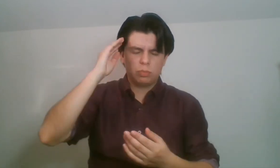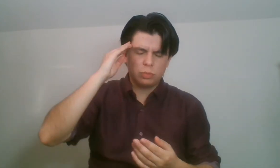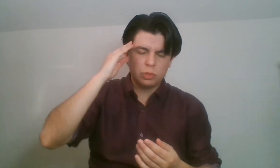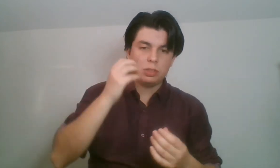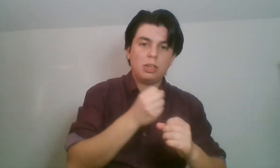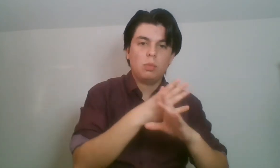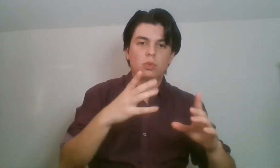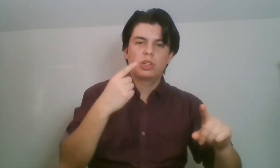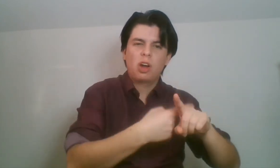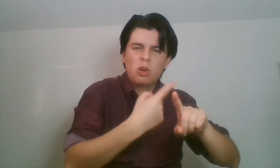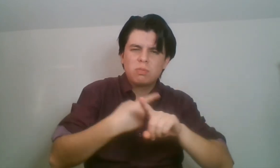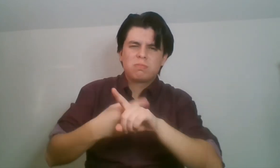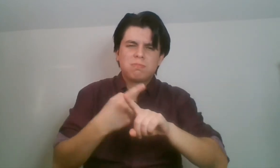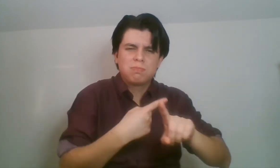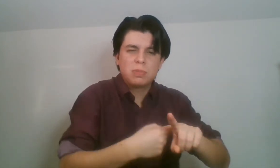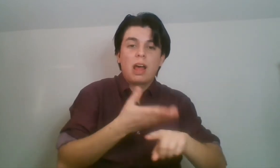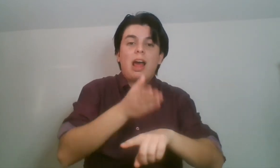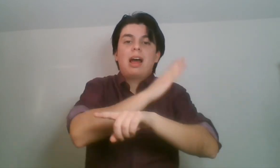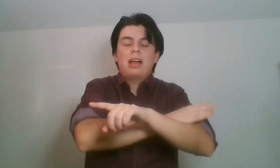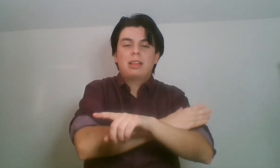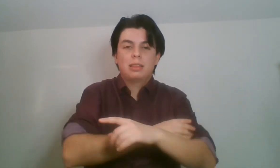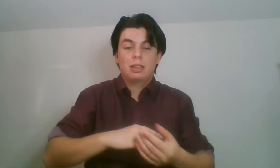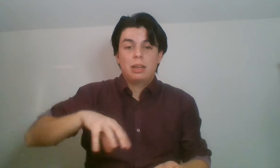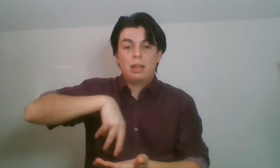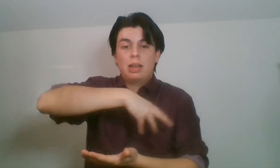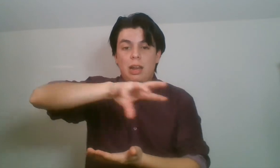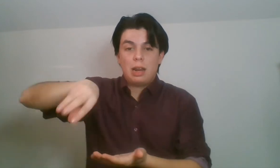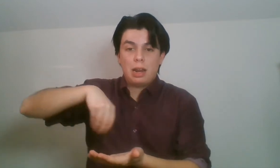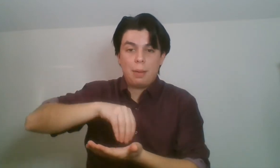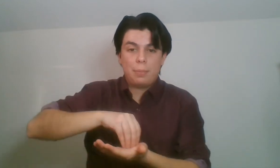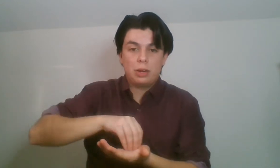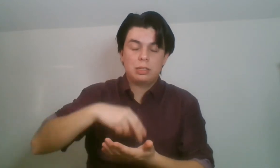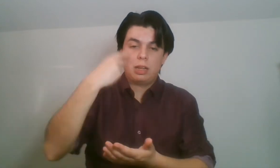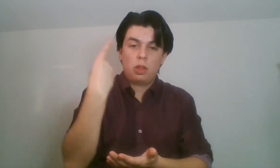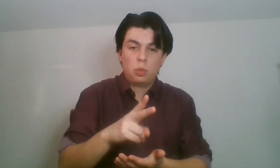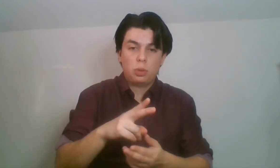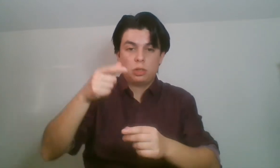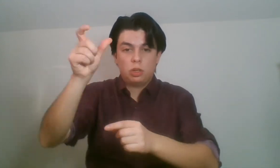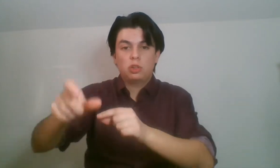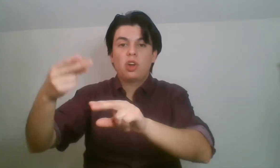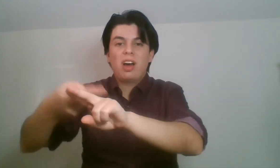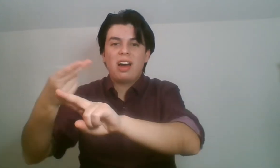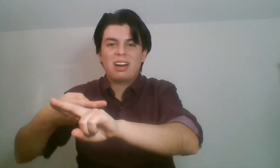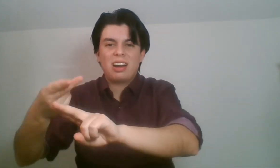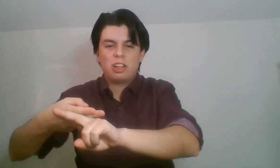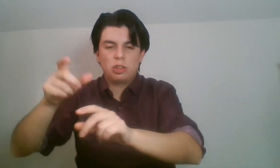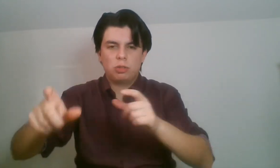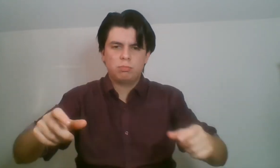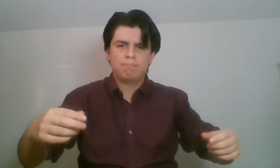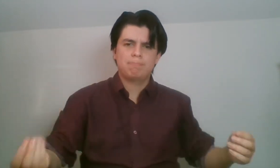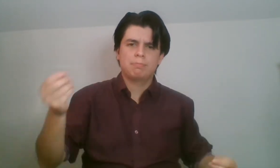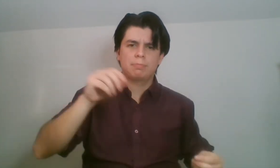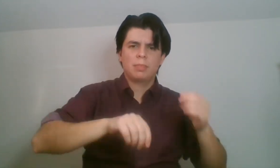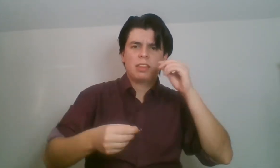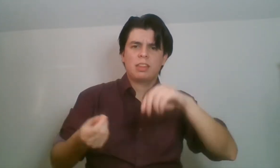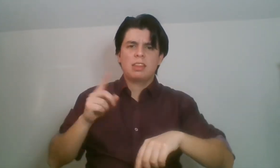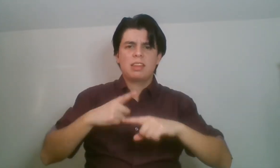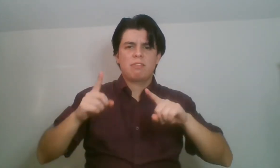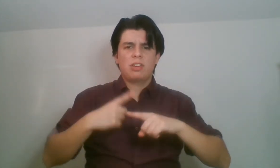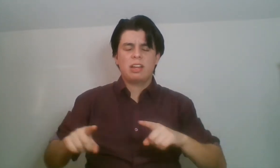dio pie a la Plaza Mulato, recuerda el vaivén de discusiones previas al bautizo del lugar. La plaza, su dueño